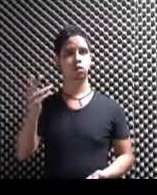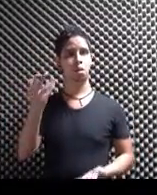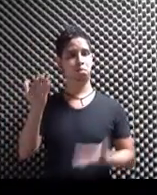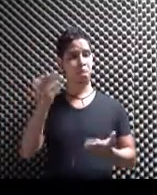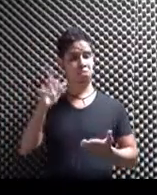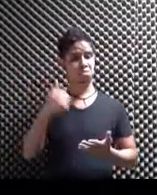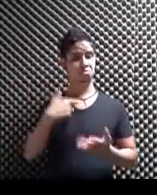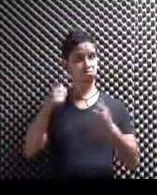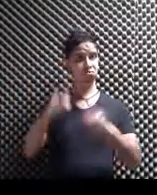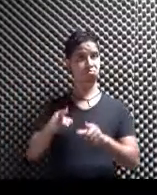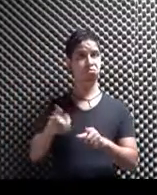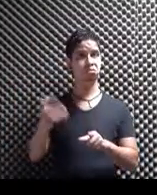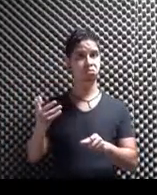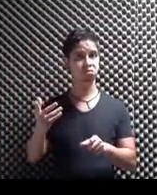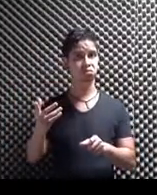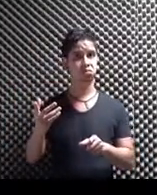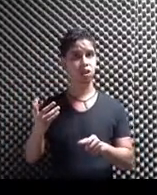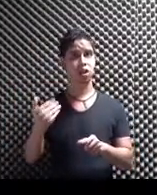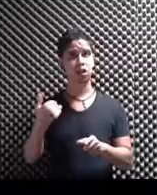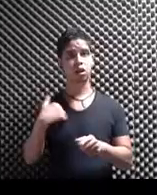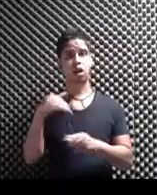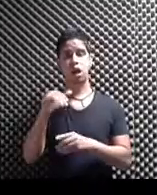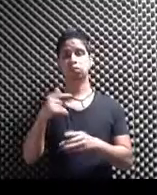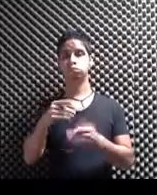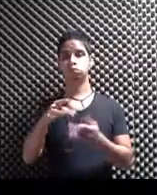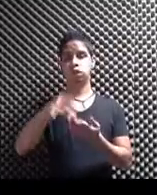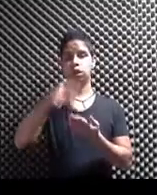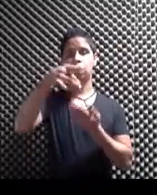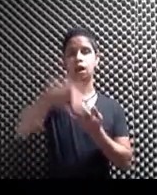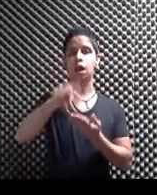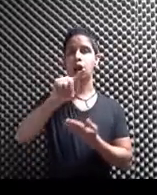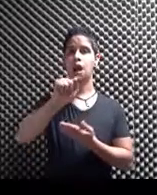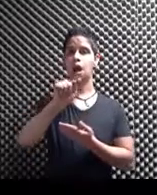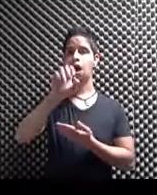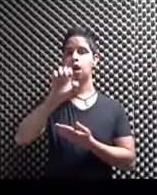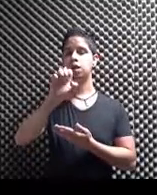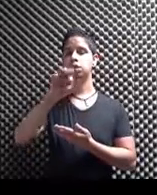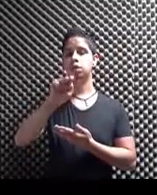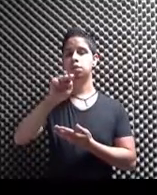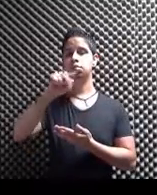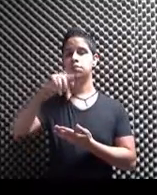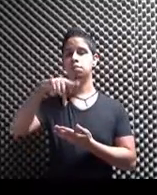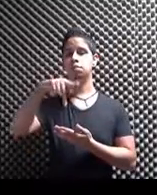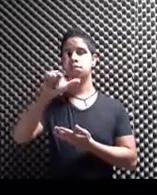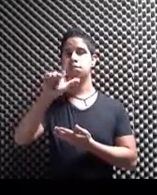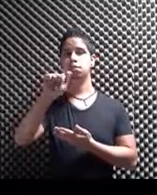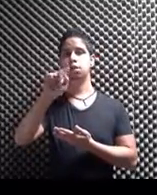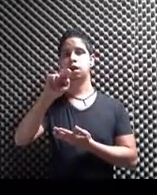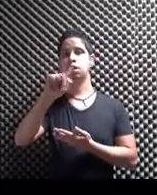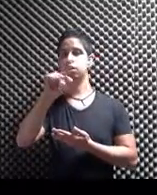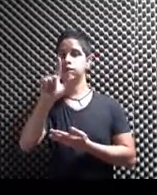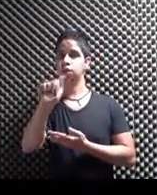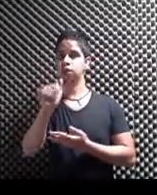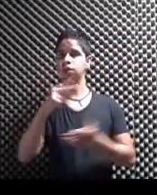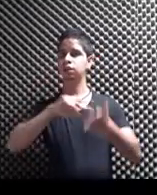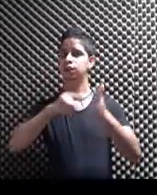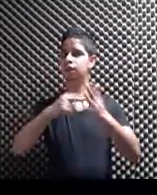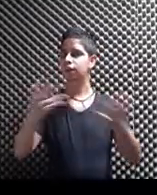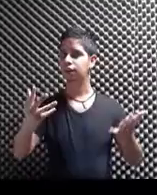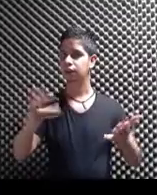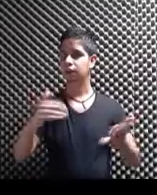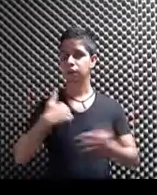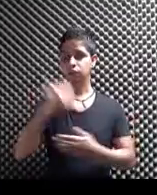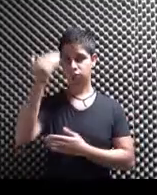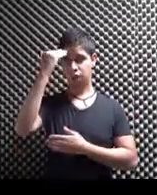O me dura poco Exactamente La templanza que la gente dice yo estoy harto de tal cosa y la templanza lo que significa es que debemos diferenciar